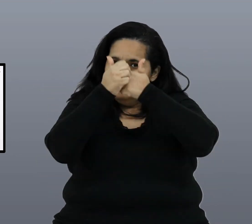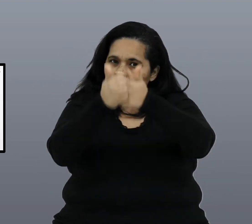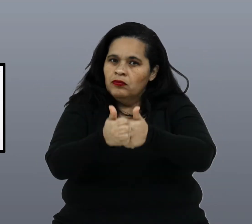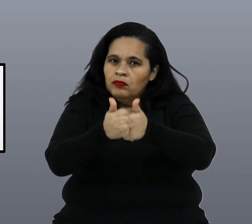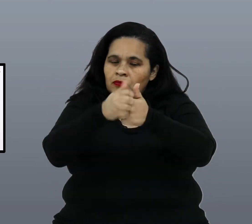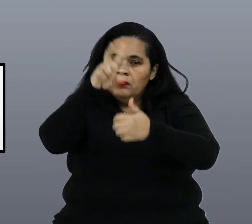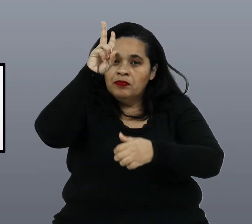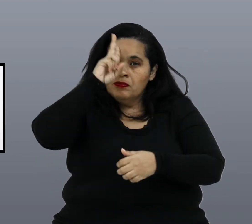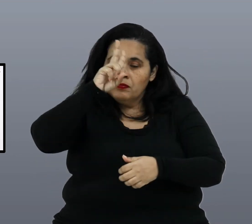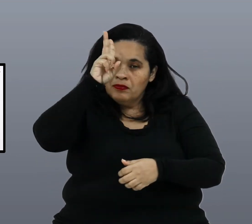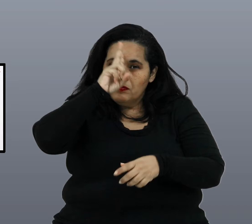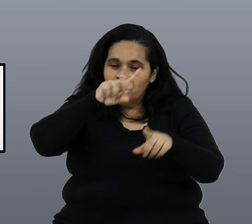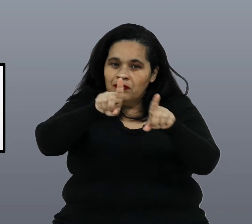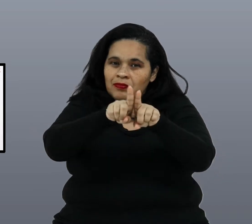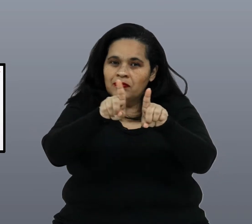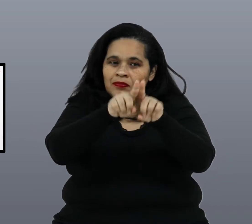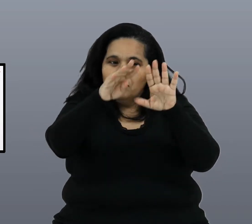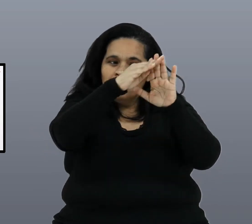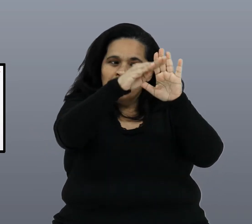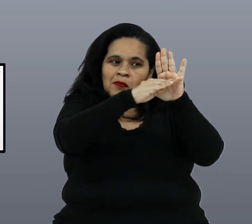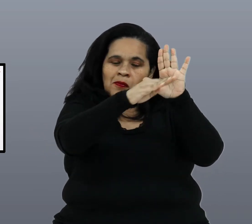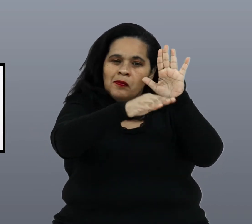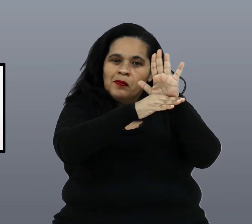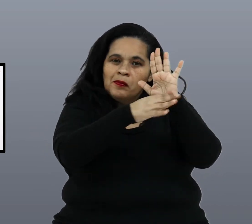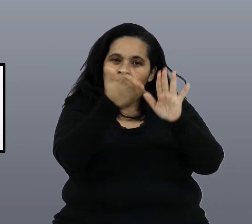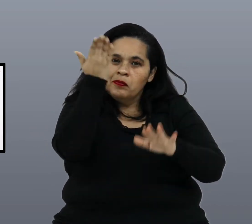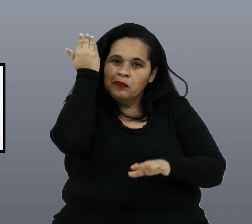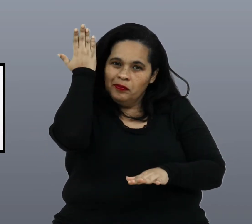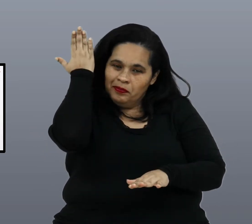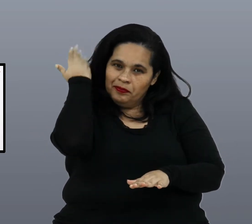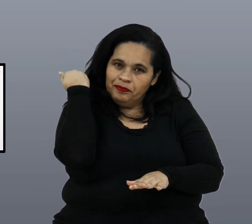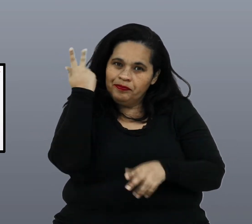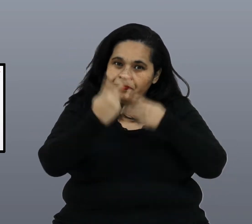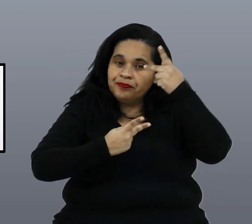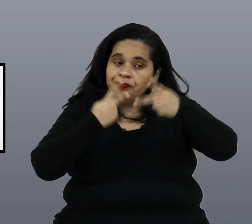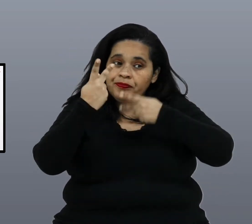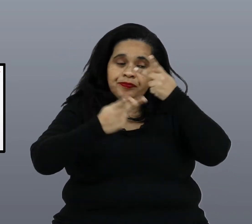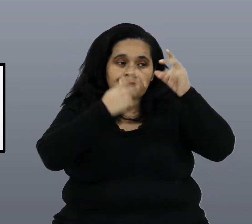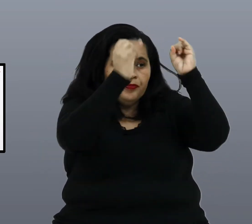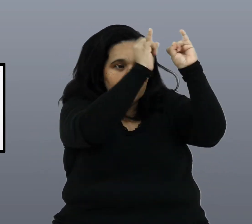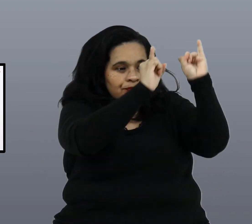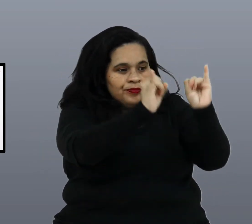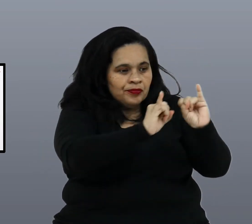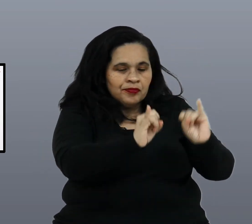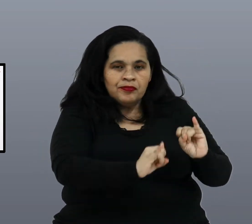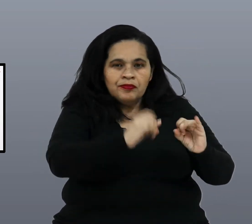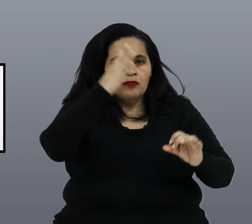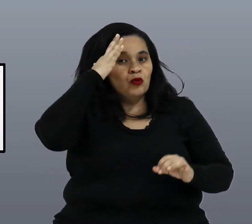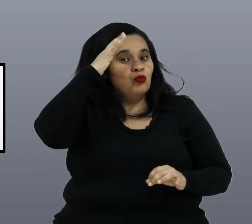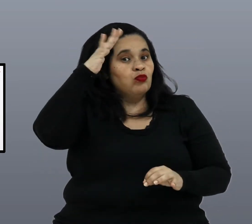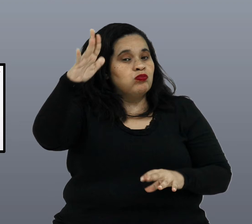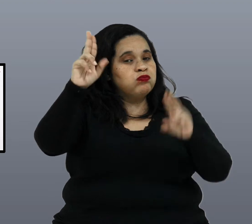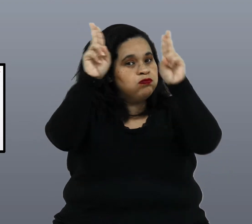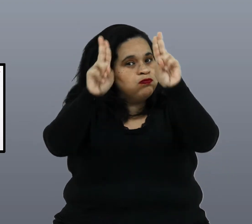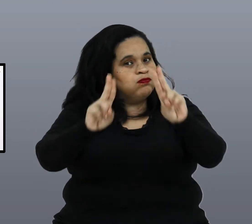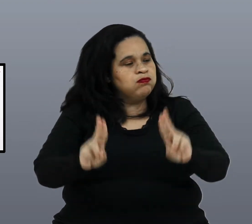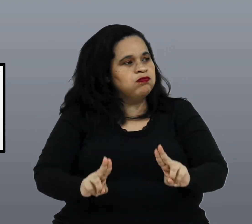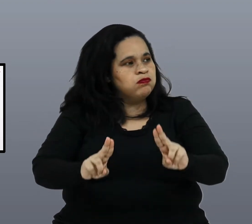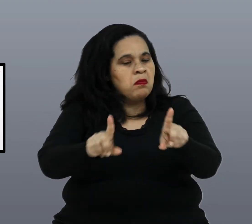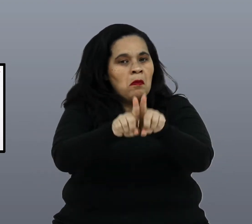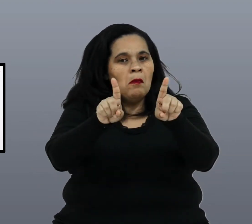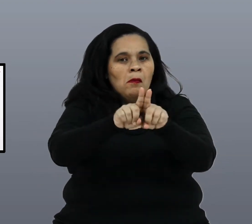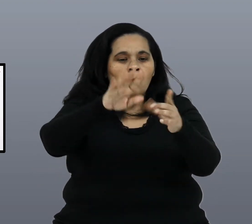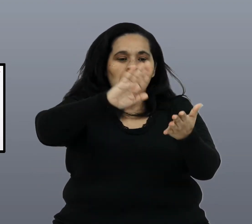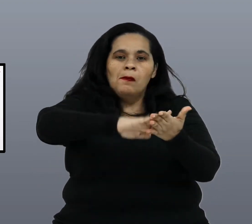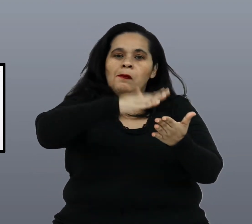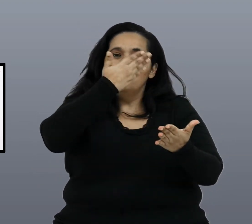lembrando também que quando a gente estudou sobre a estátua do sonho de Nabucodonosor, nós também interpretamos a estátua